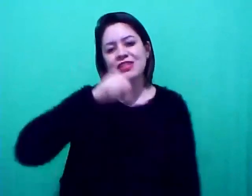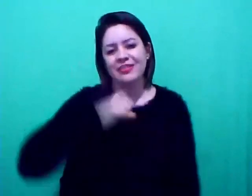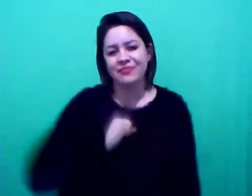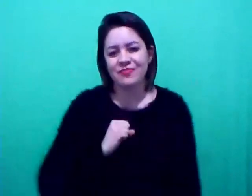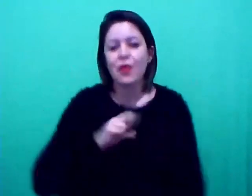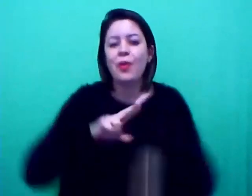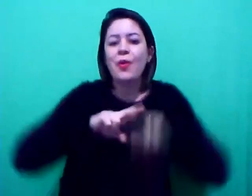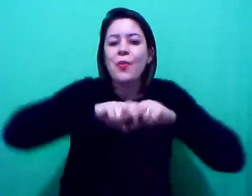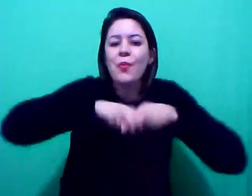algo que tenha relação